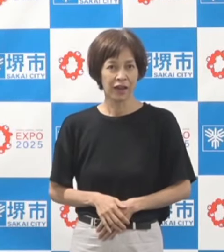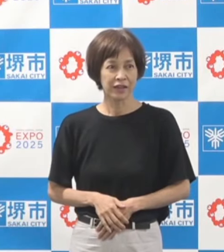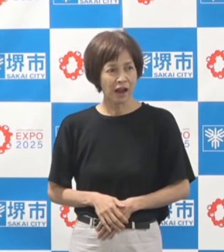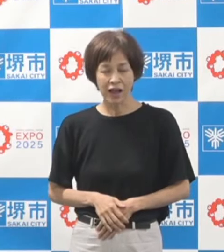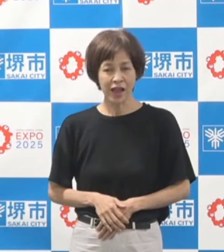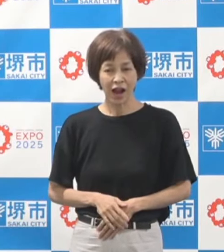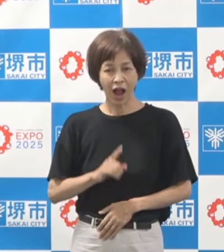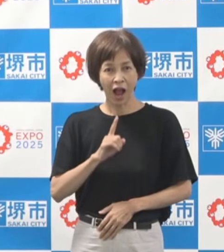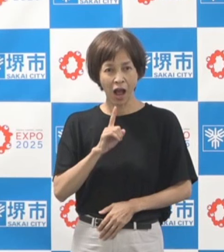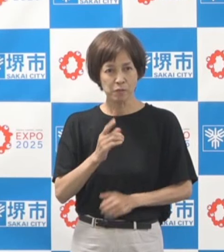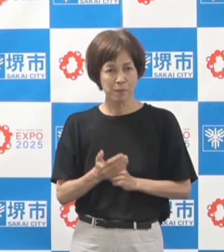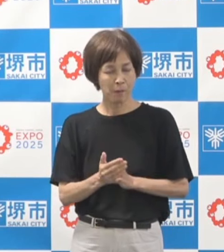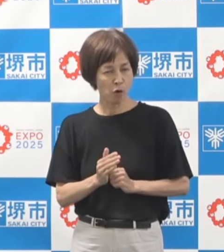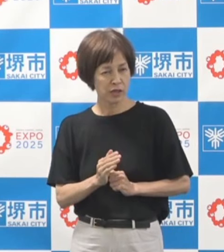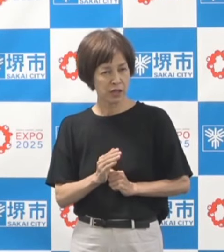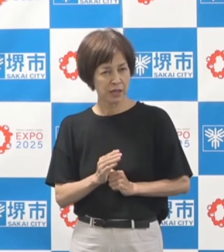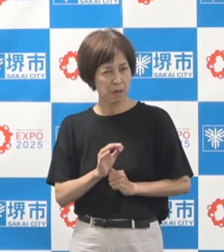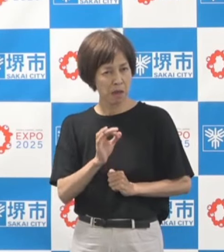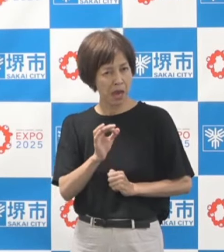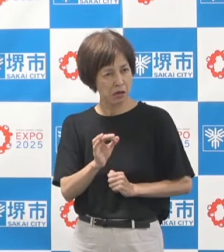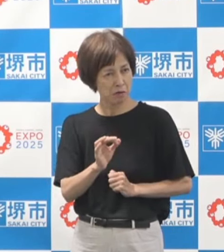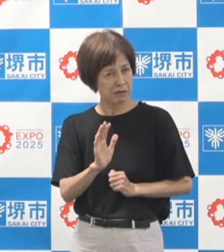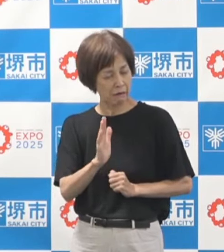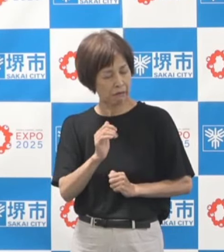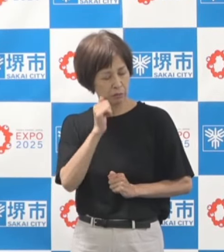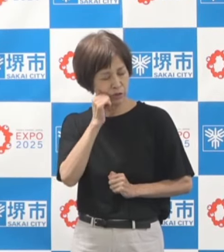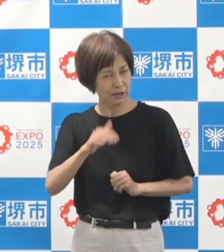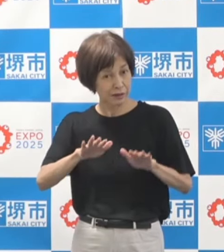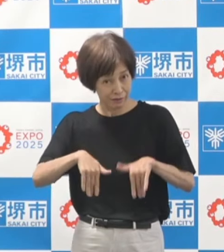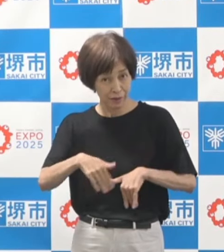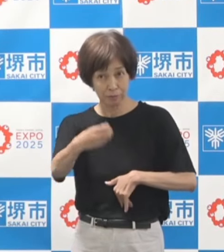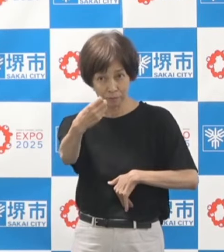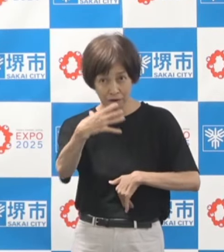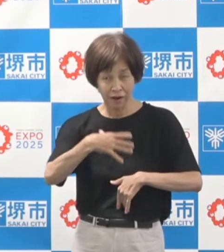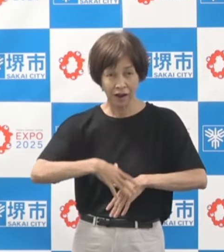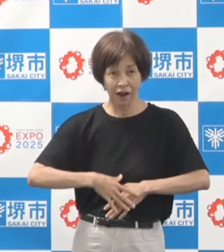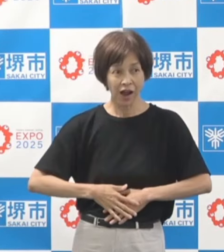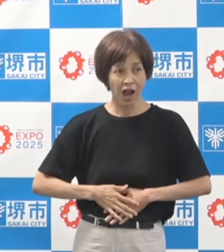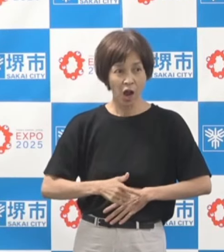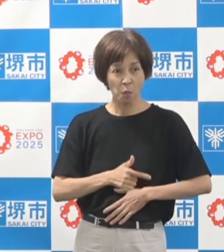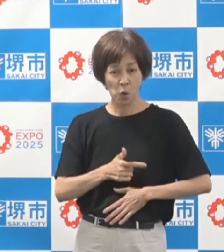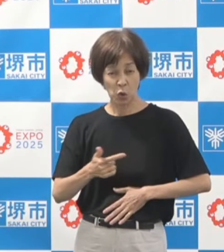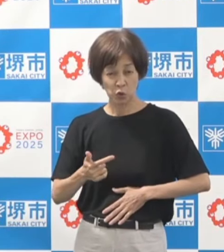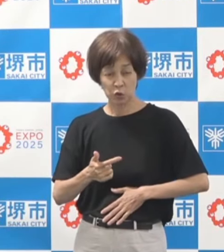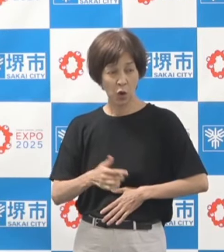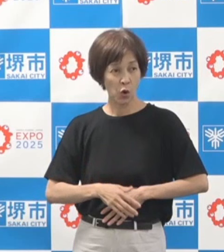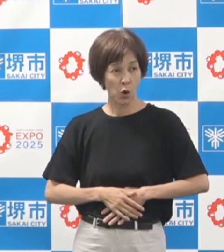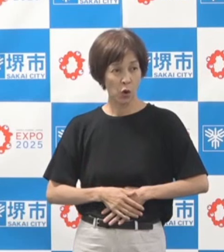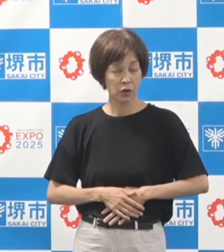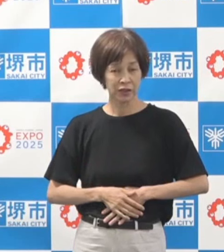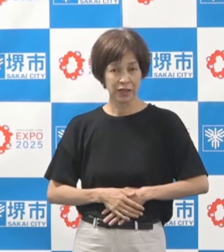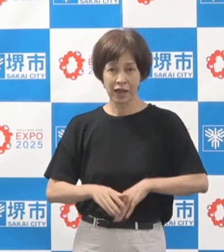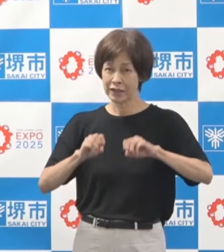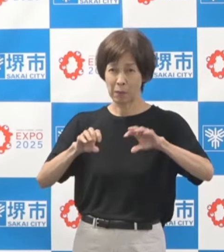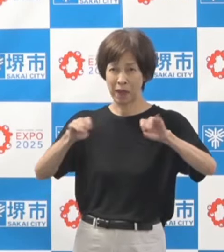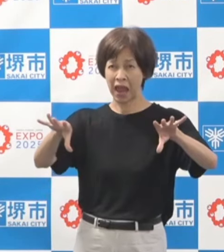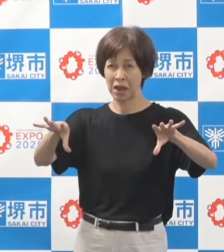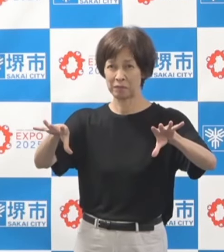見守りメールは難しかったですよね、ですっていう話だったと思うんですけど、なんかものすごい集中的にキャンペーンしたりし